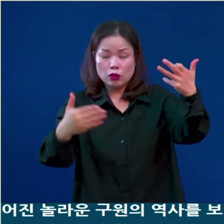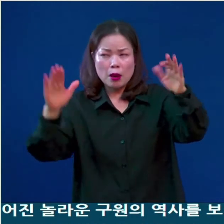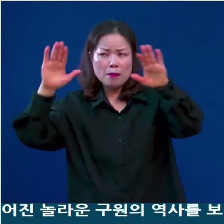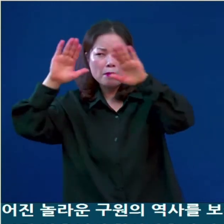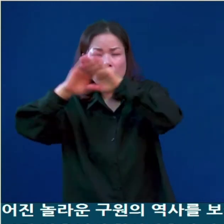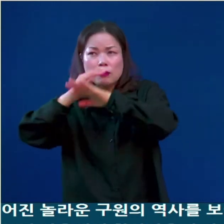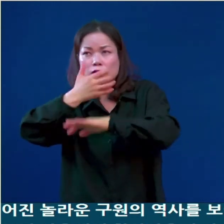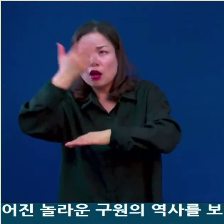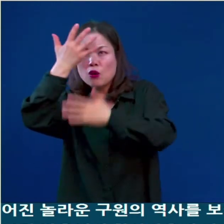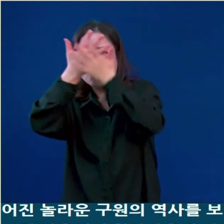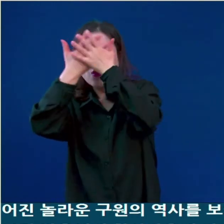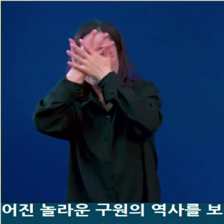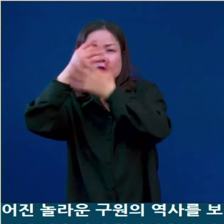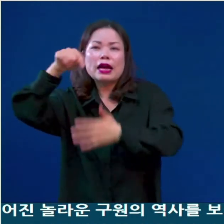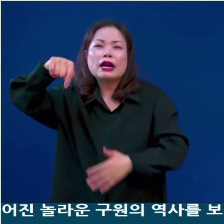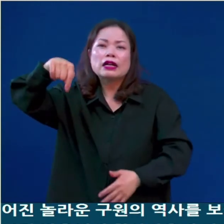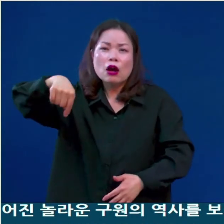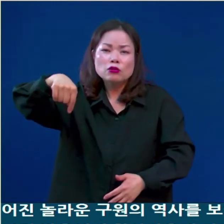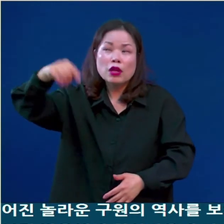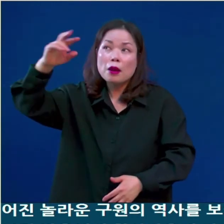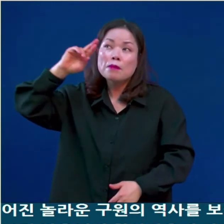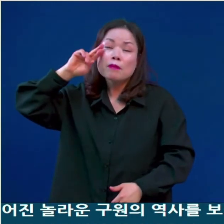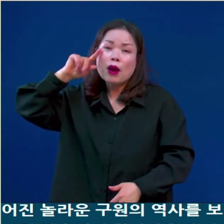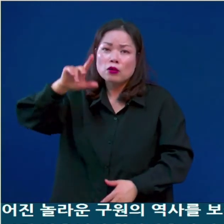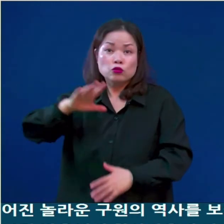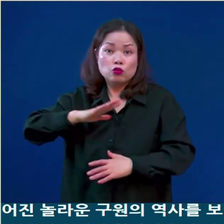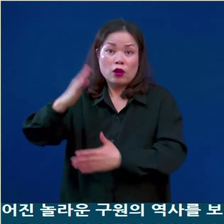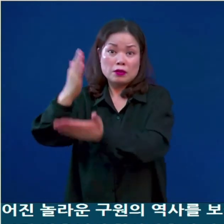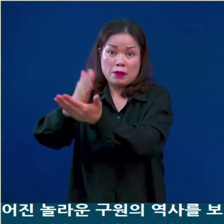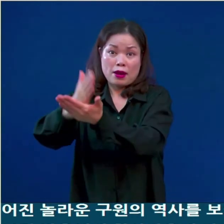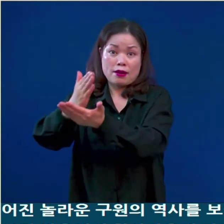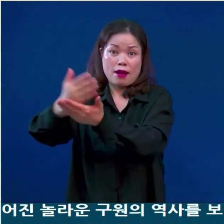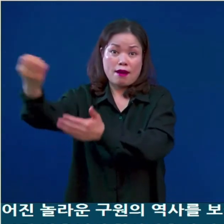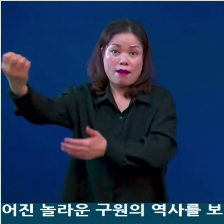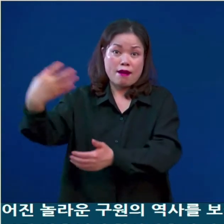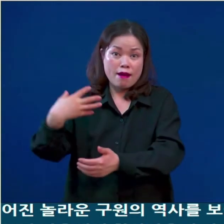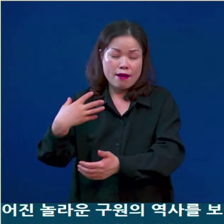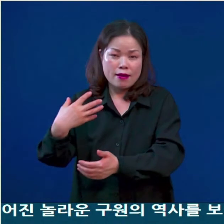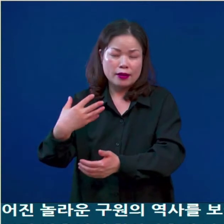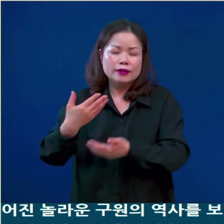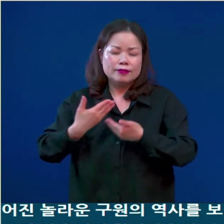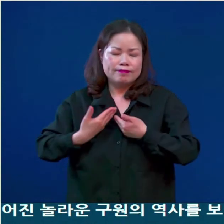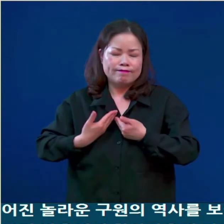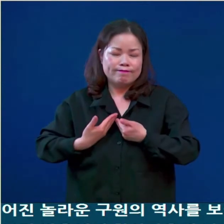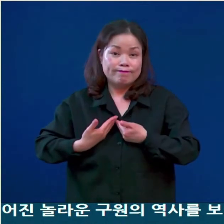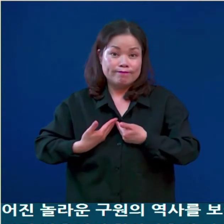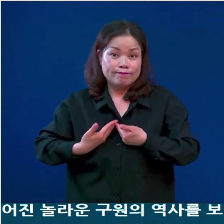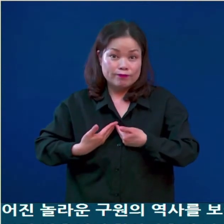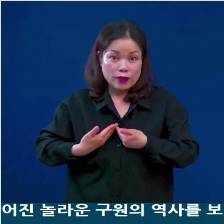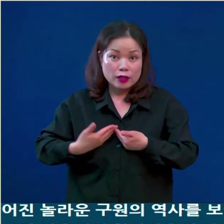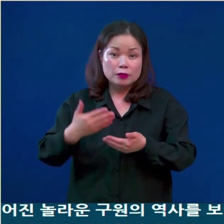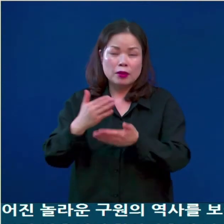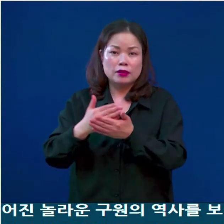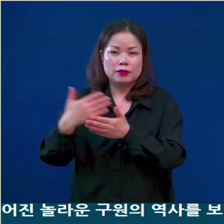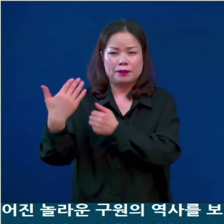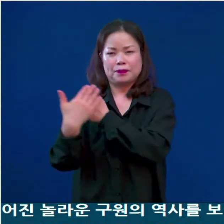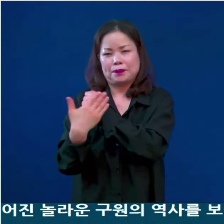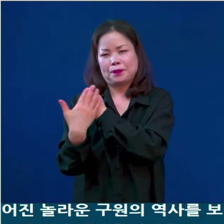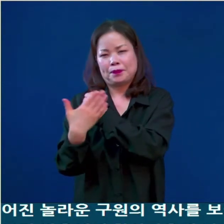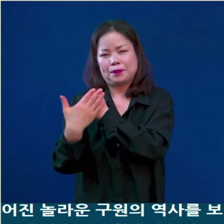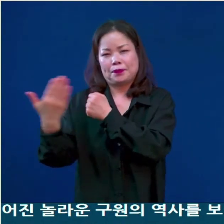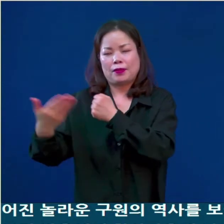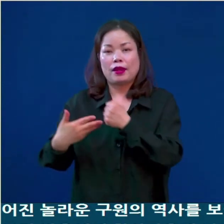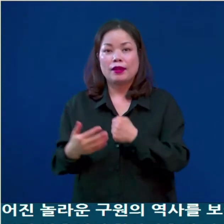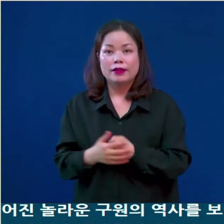밤에 환상 가운데서 바울에게 두려워하지 말고 잠잠하지 말라라고 격려의 말씀을